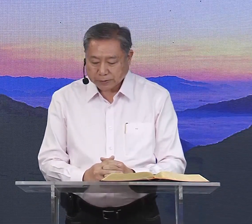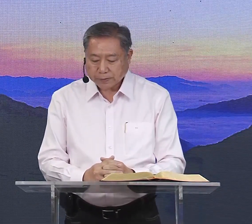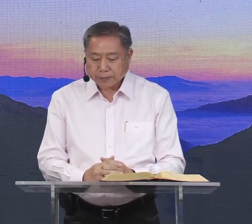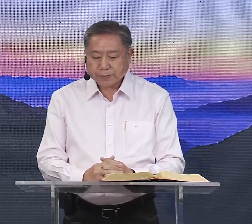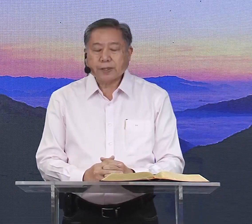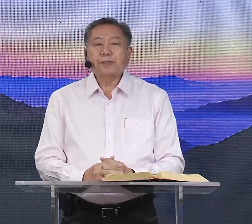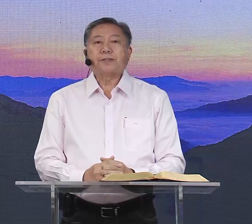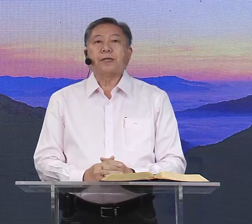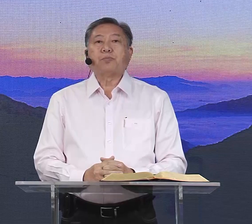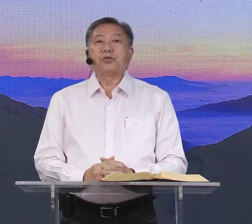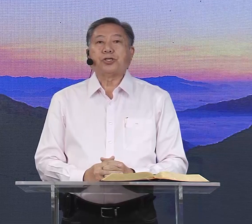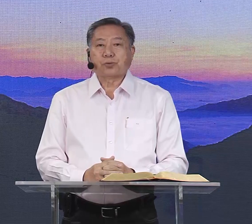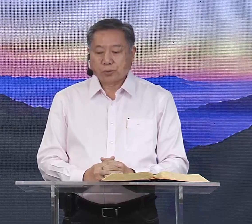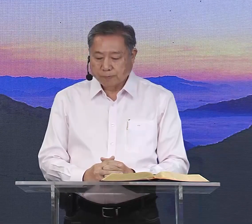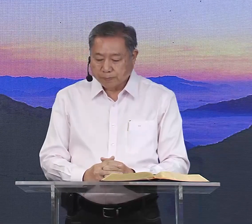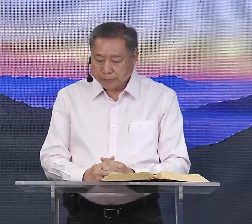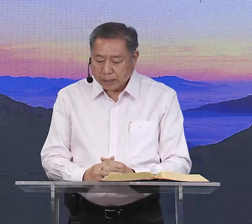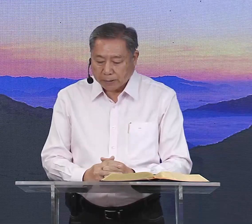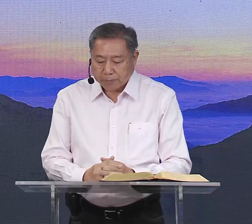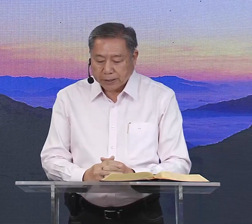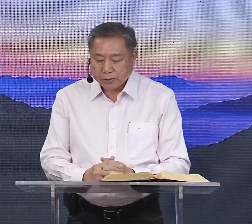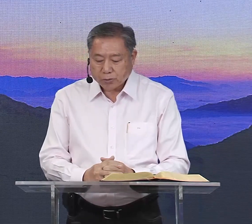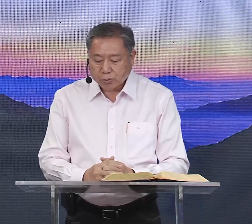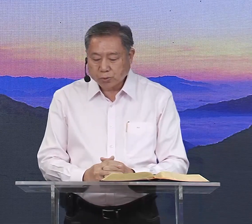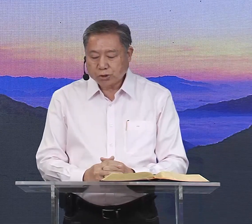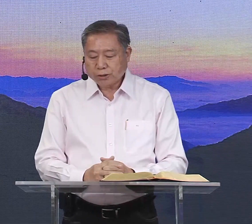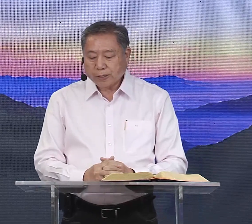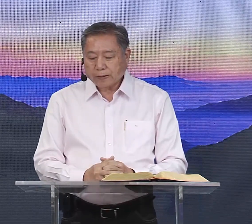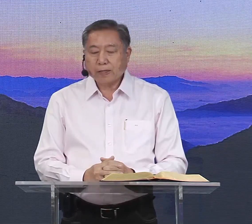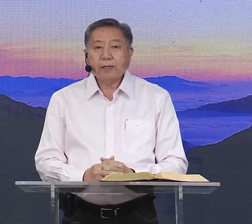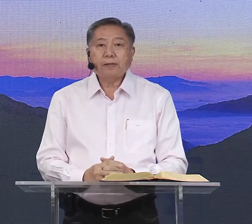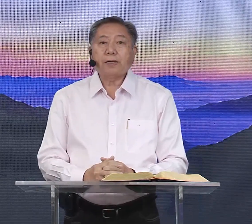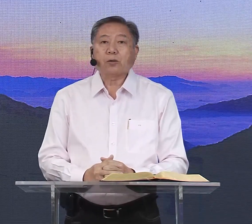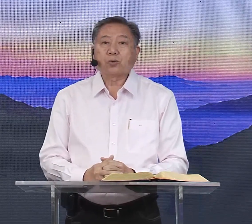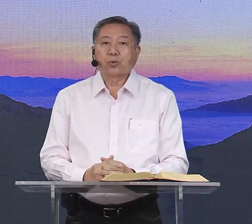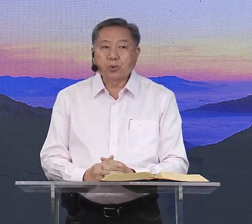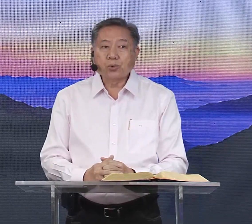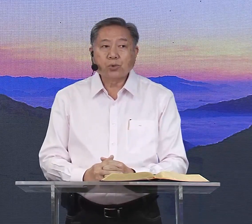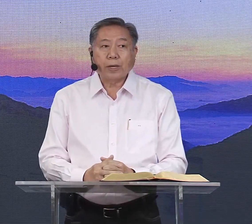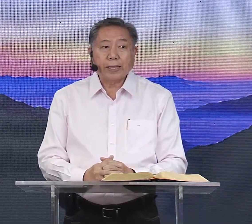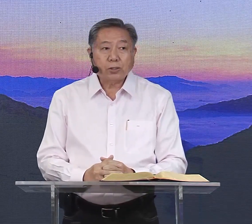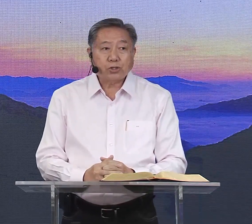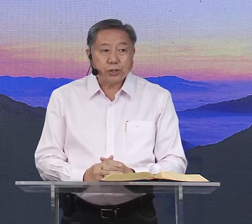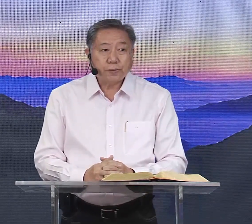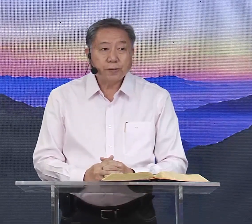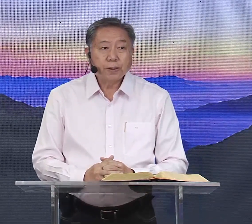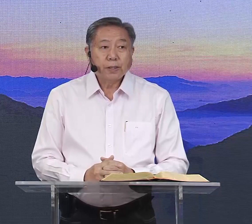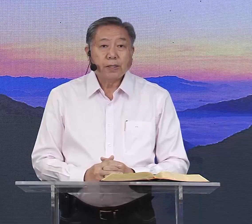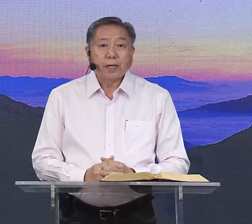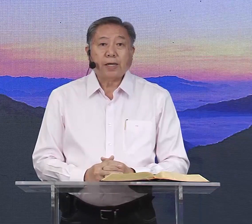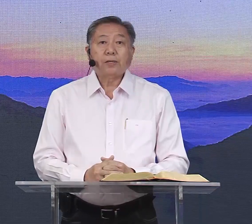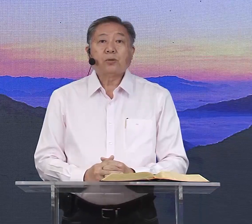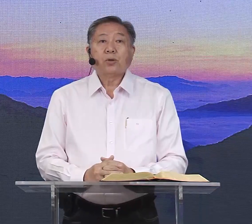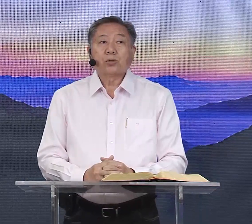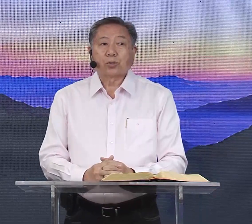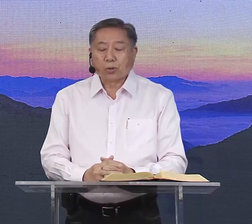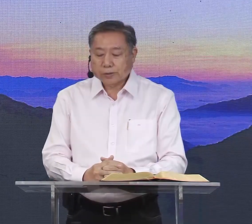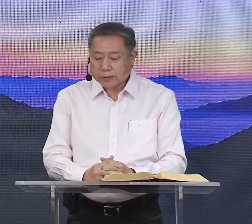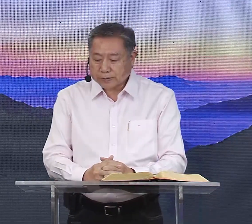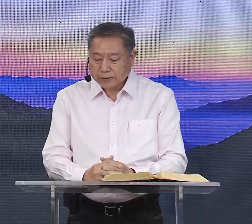mensagem 66 tem por título A Plenitude daquele que a tudo enche